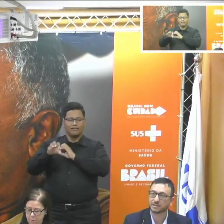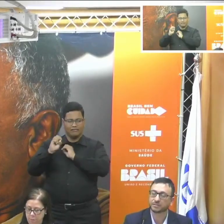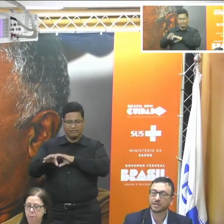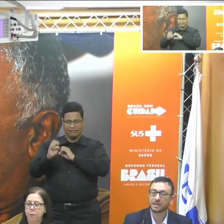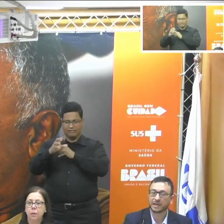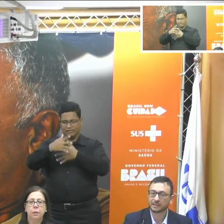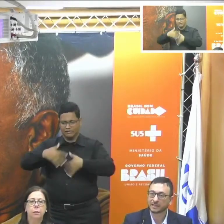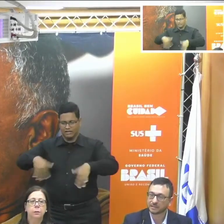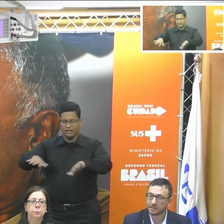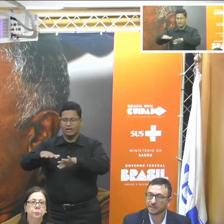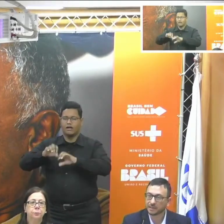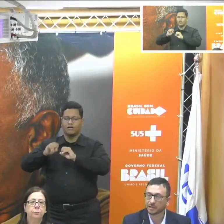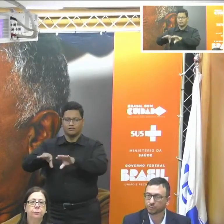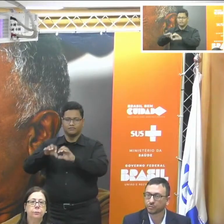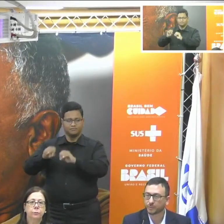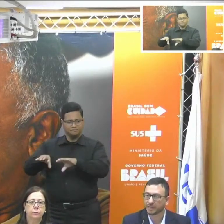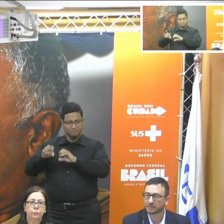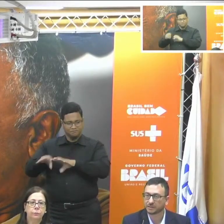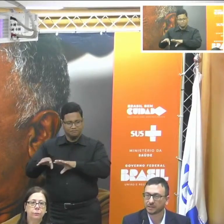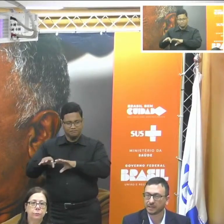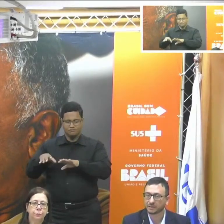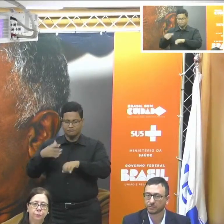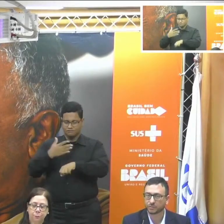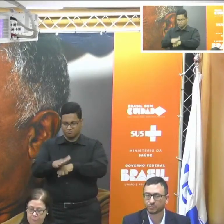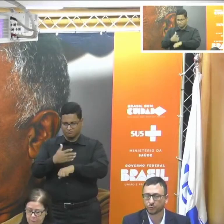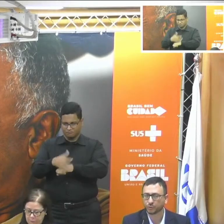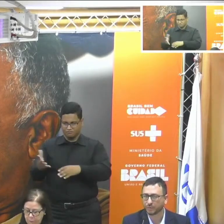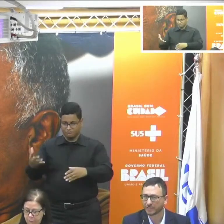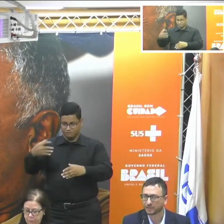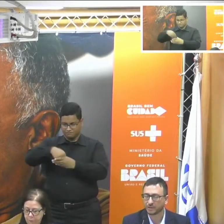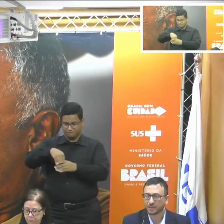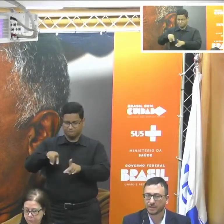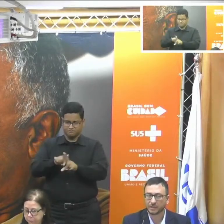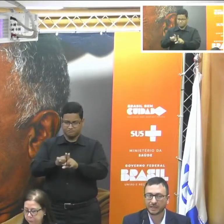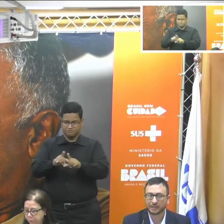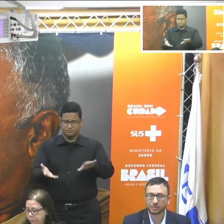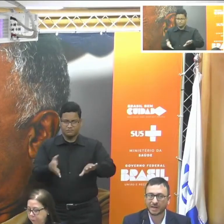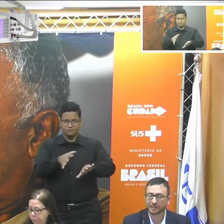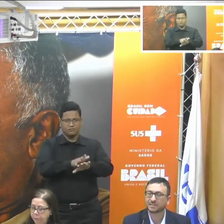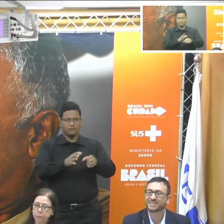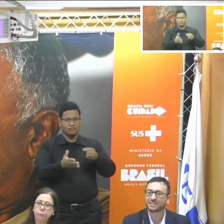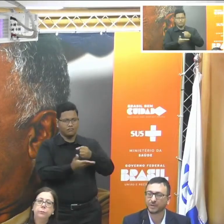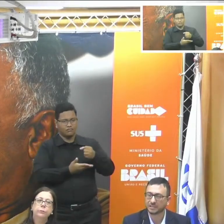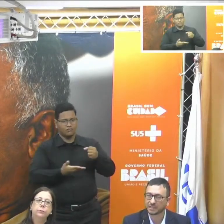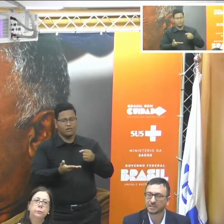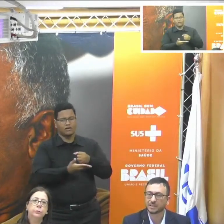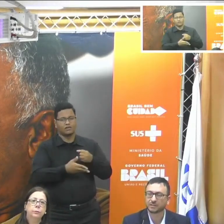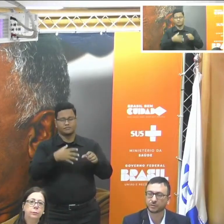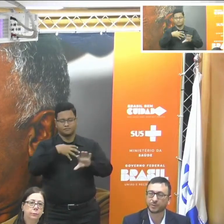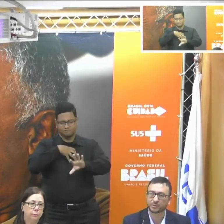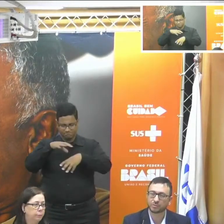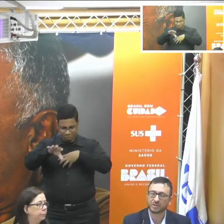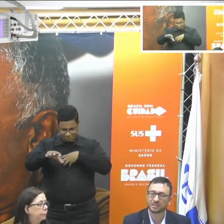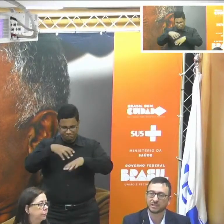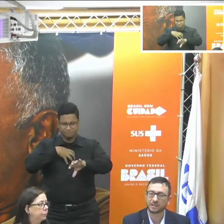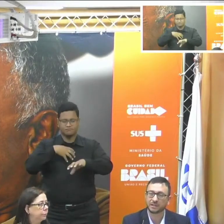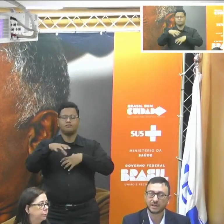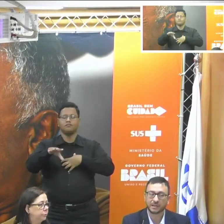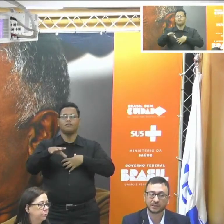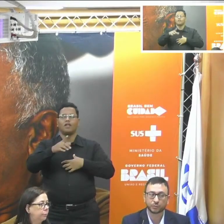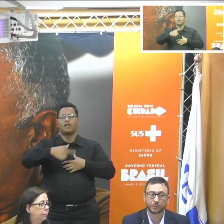começam a trazer algumas práticas integrativas muito mais eh no caráter de sensibilização das pessoas